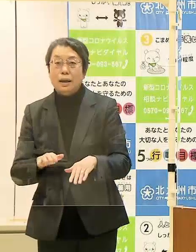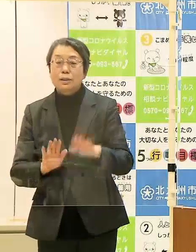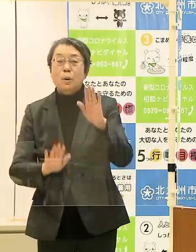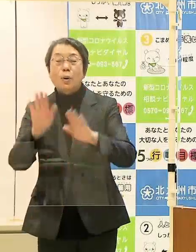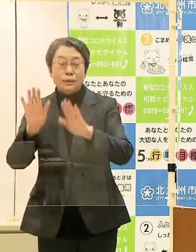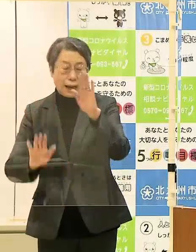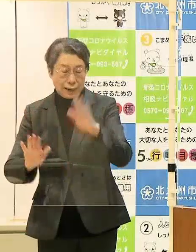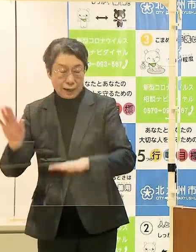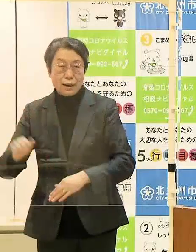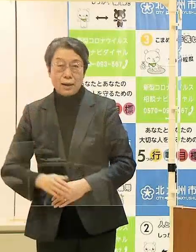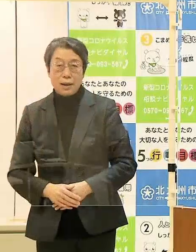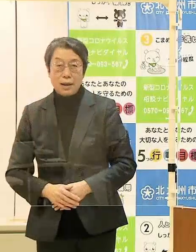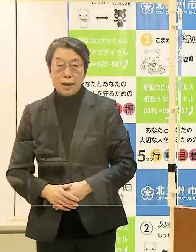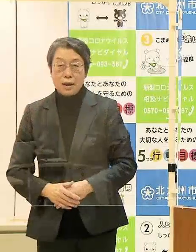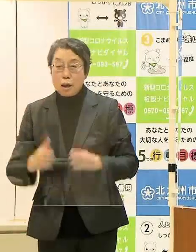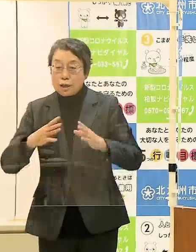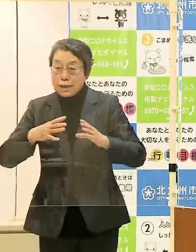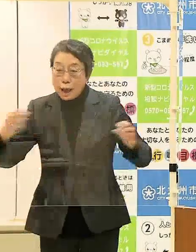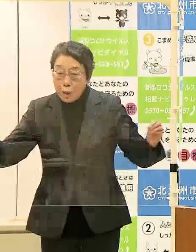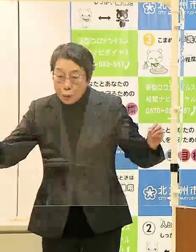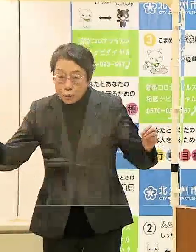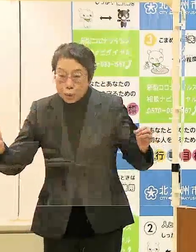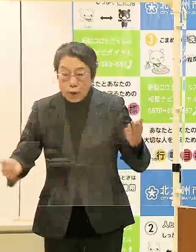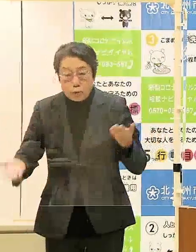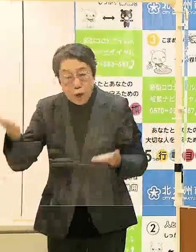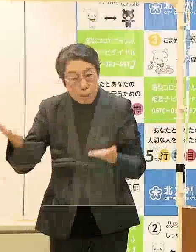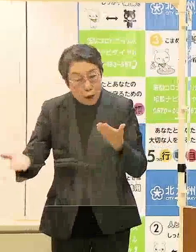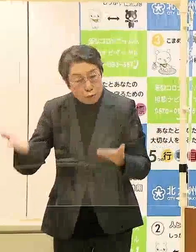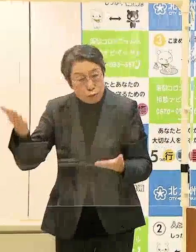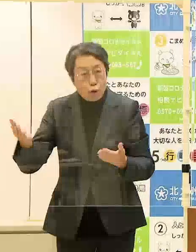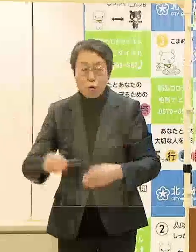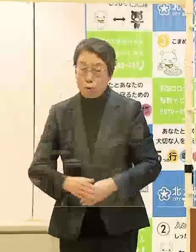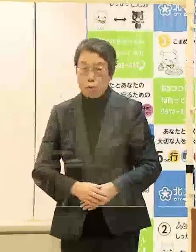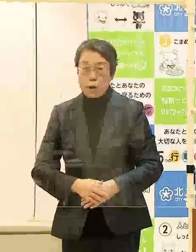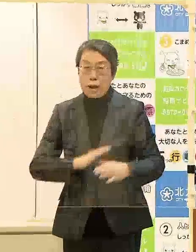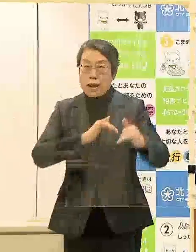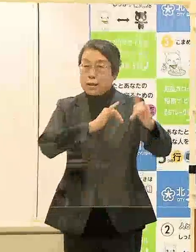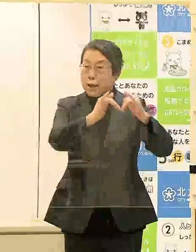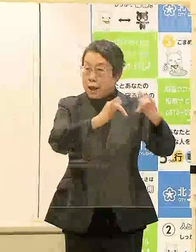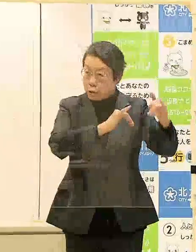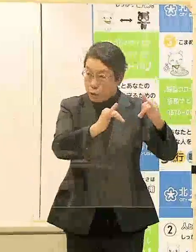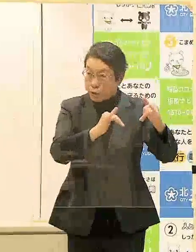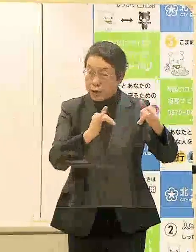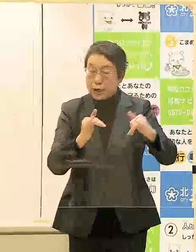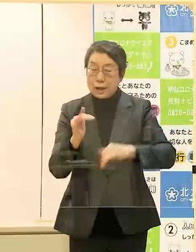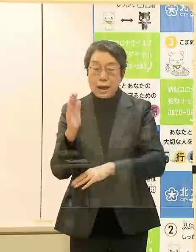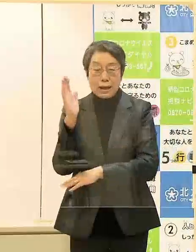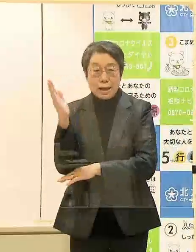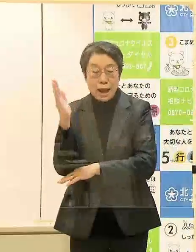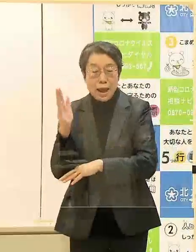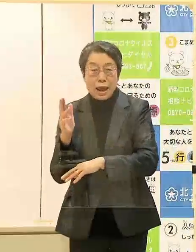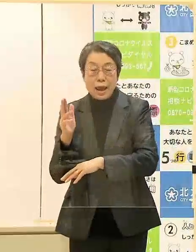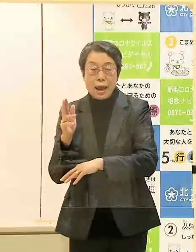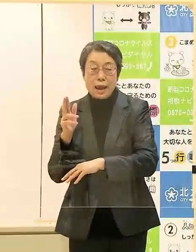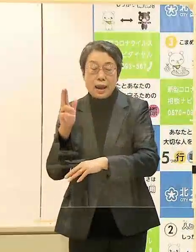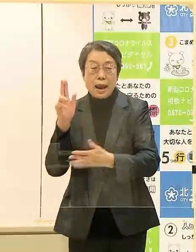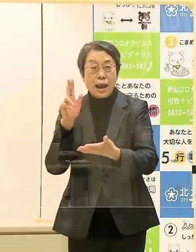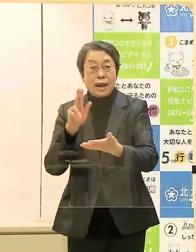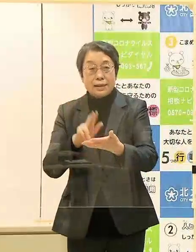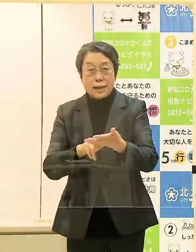ますが全国的にみると大都市政令指定都市の中ではまだそれでも